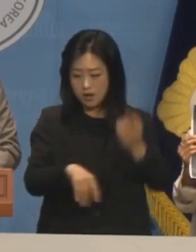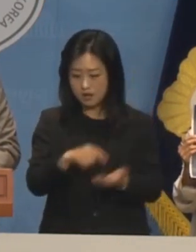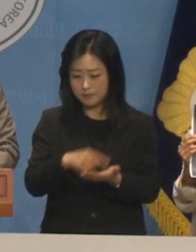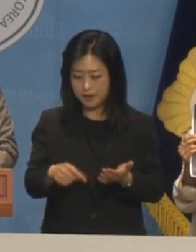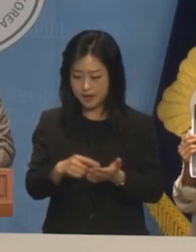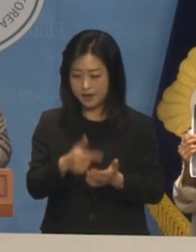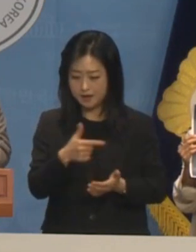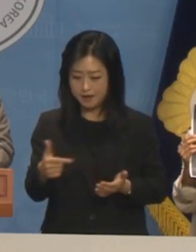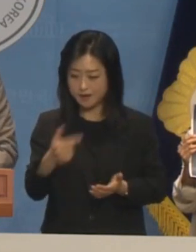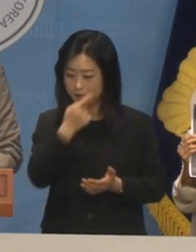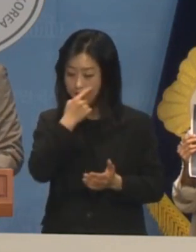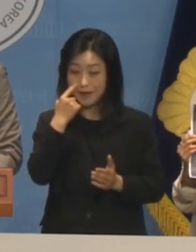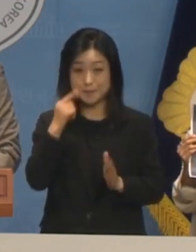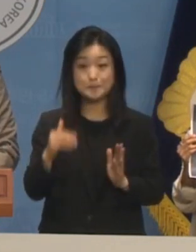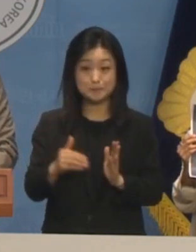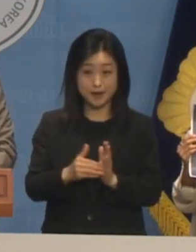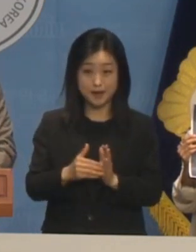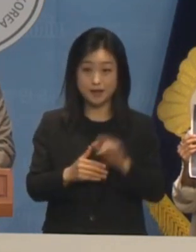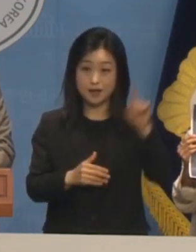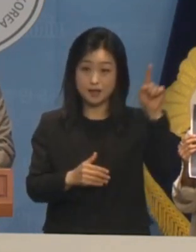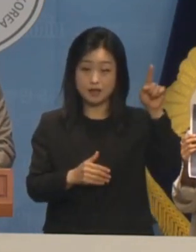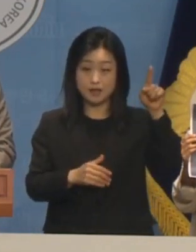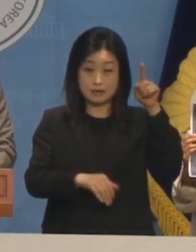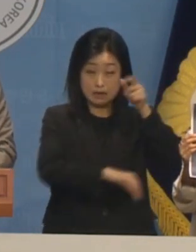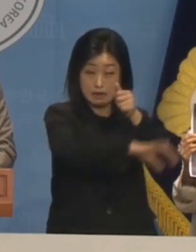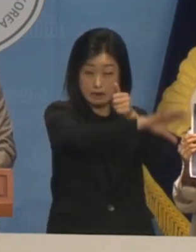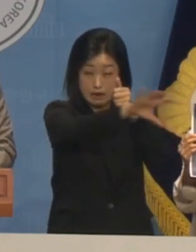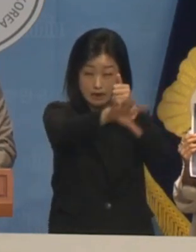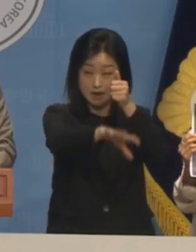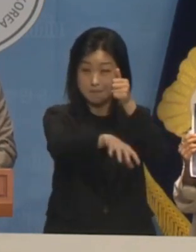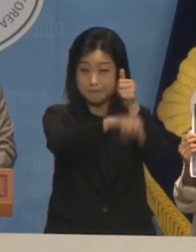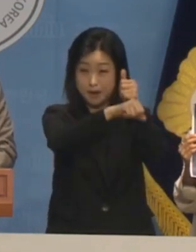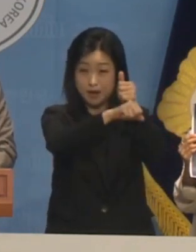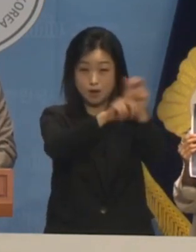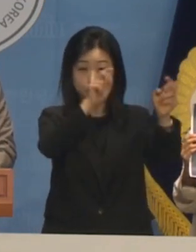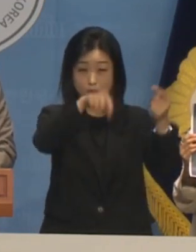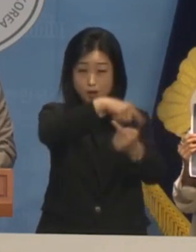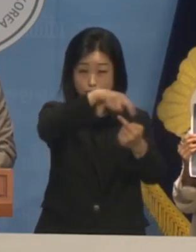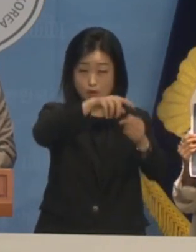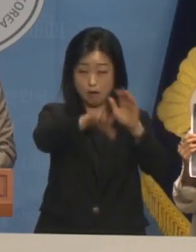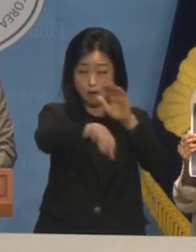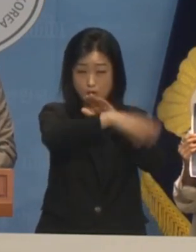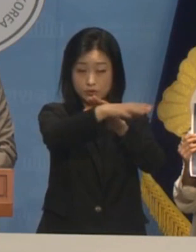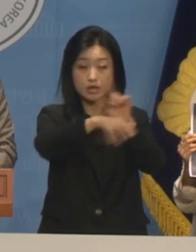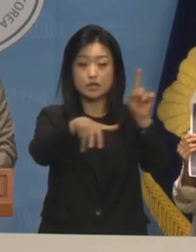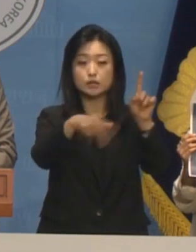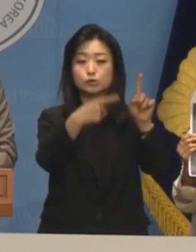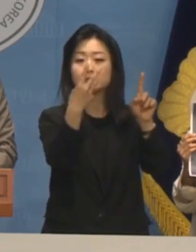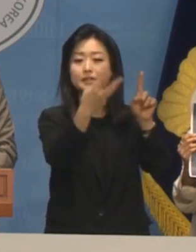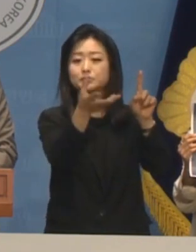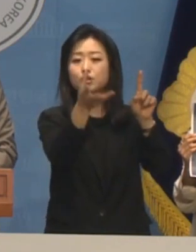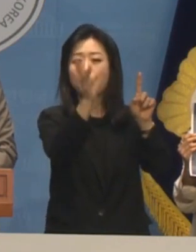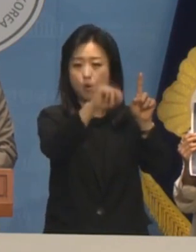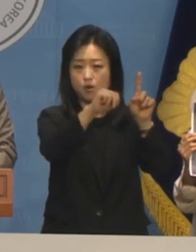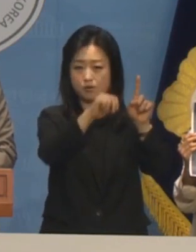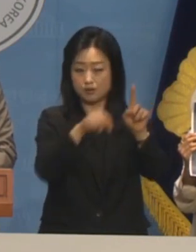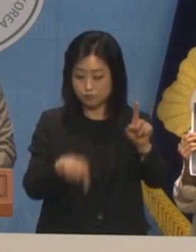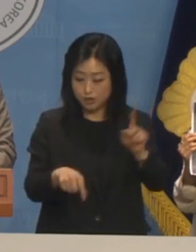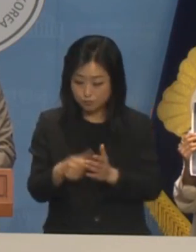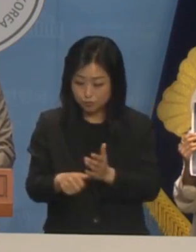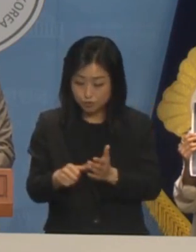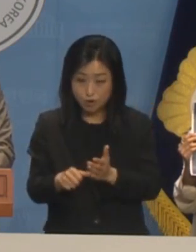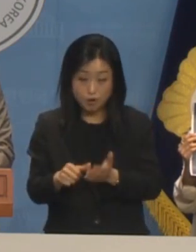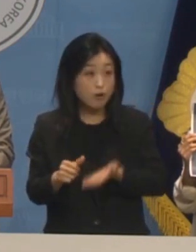확인되었습니다. 플랫폼 기업의 무리한 인수합병, 부실 경영으로 1조 3천억 규모의 입점업체 판매 대금이